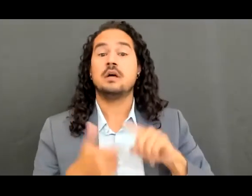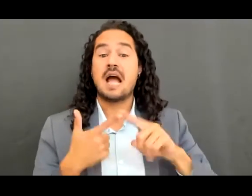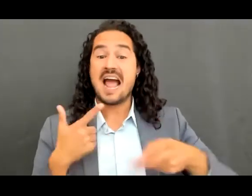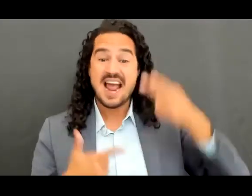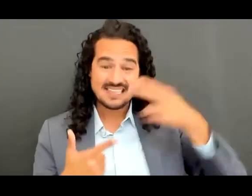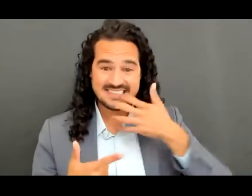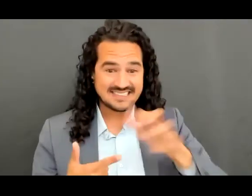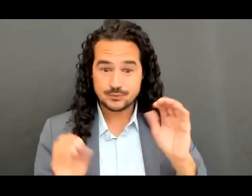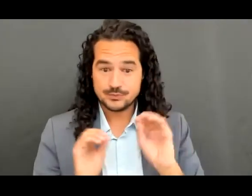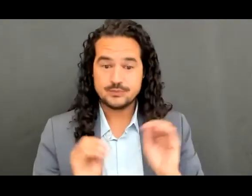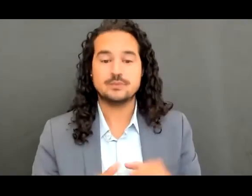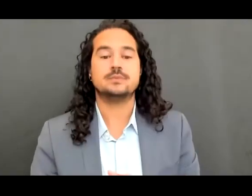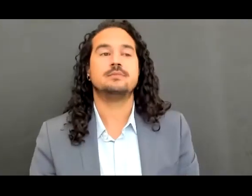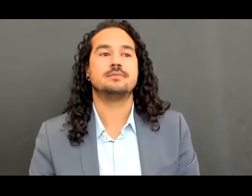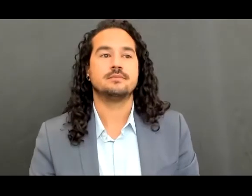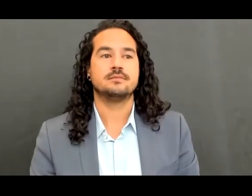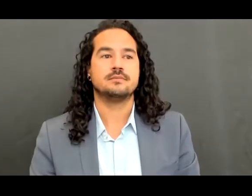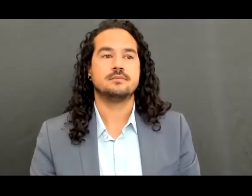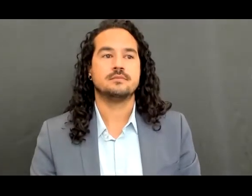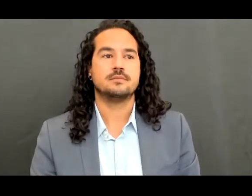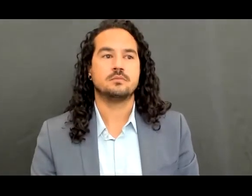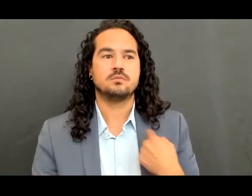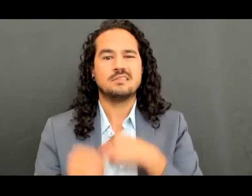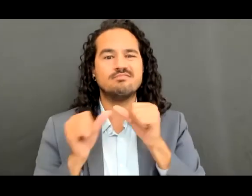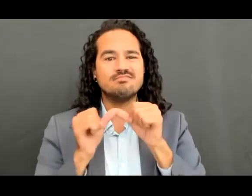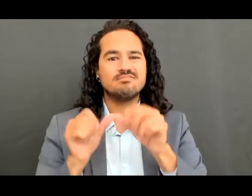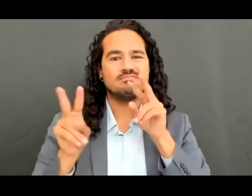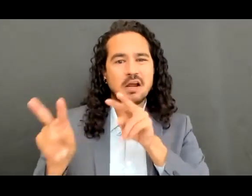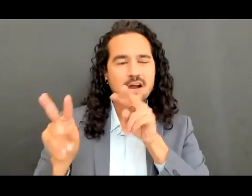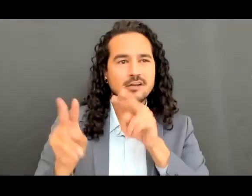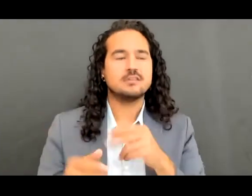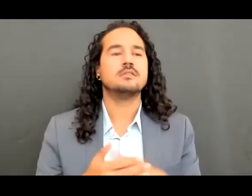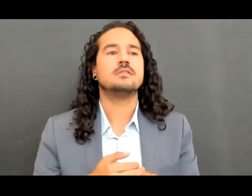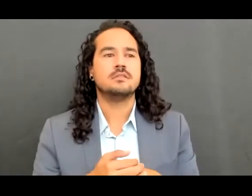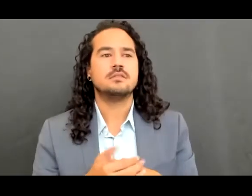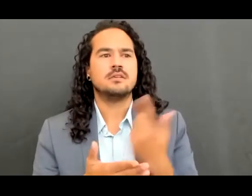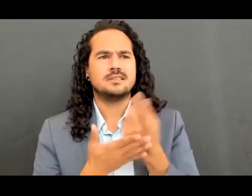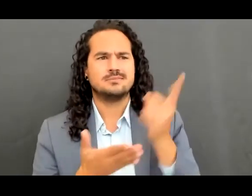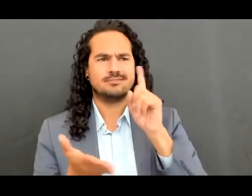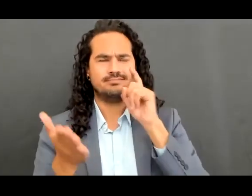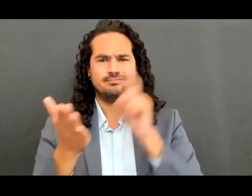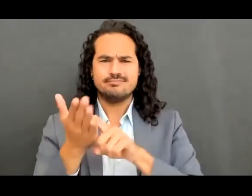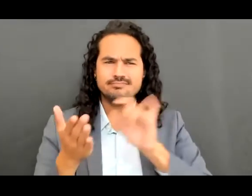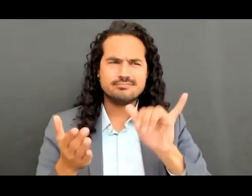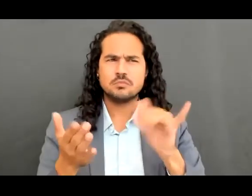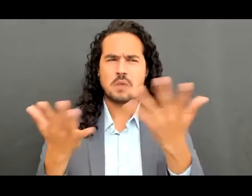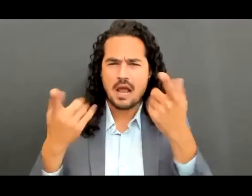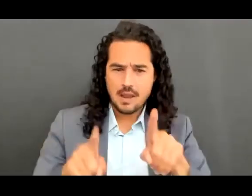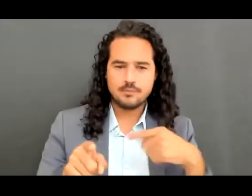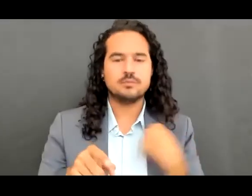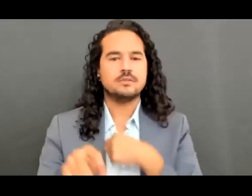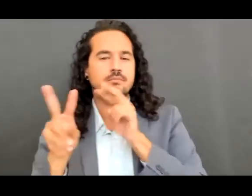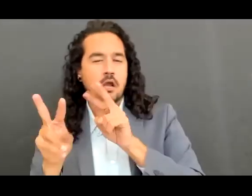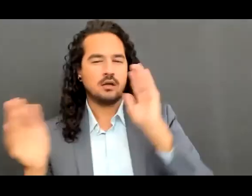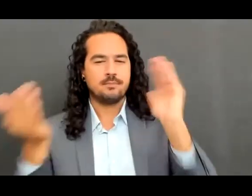de temperaturas altas. Y bueno, como estamos hablando, ¿qué es lo que puede pasar? Entonces vamos a ver qué se puede hacer eso y los niveles